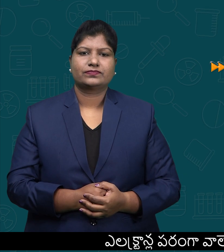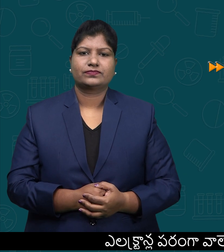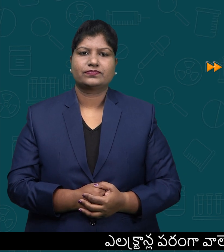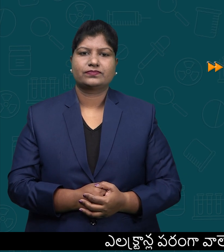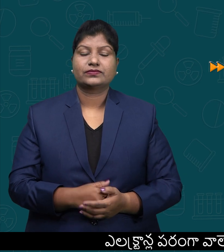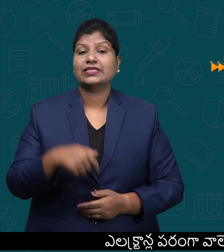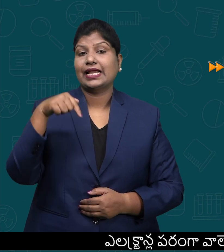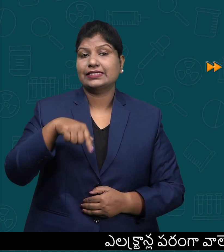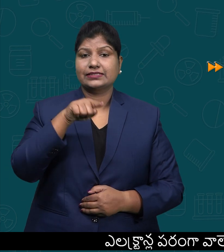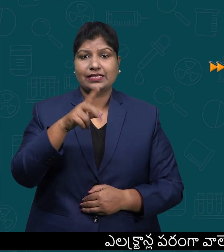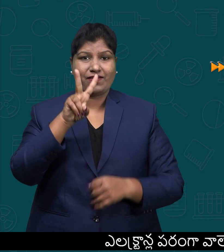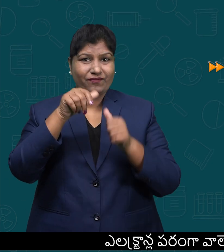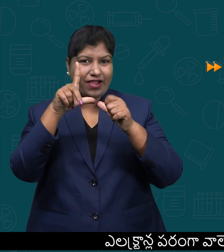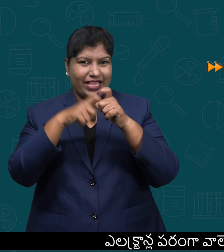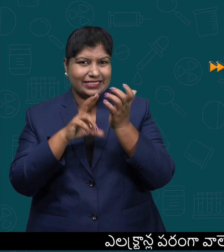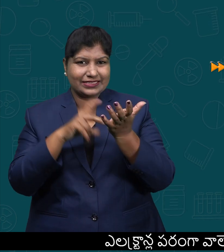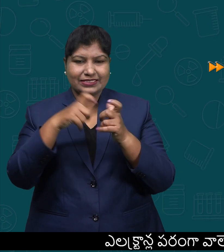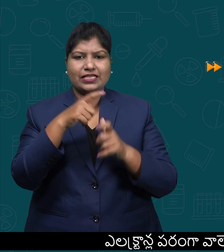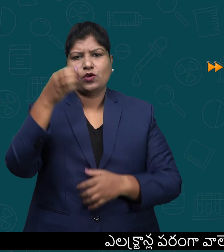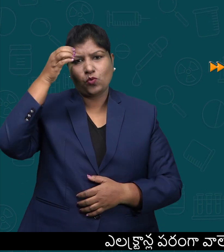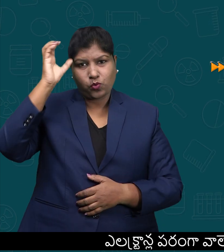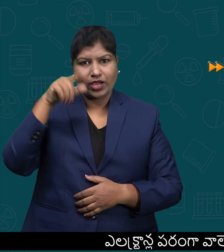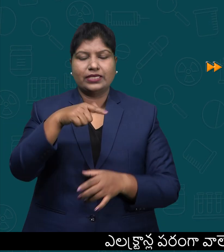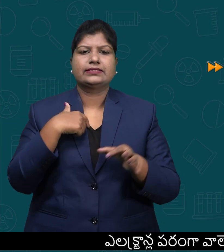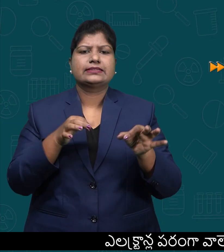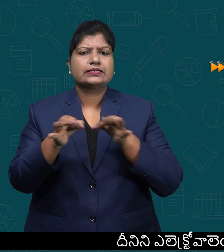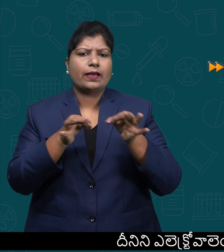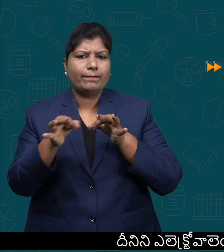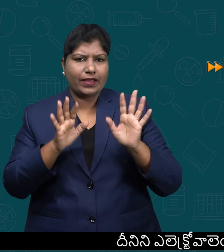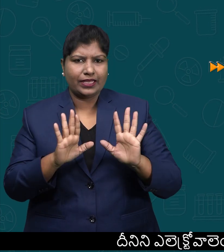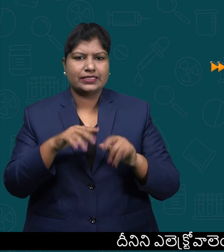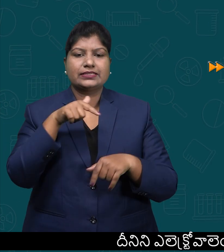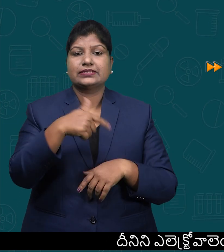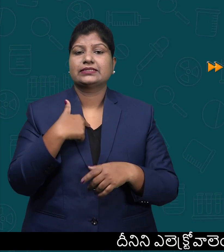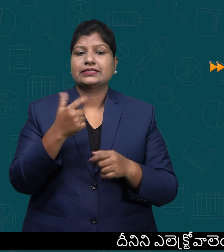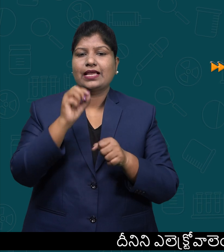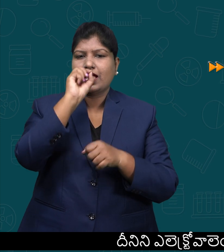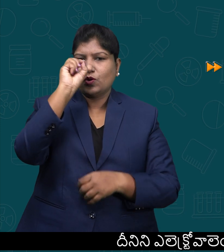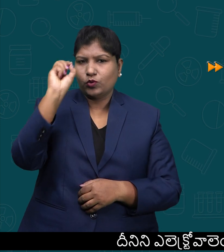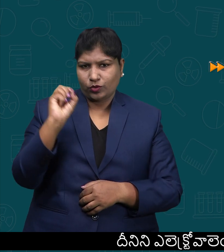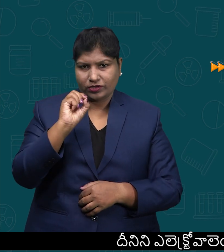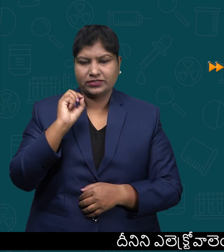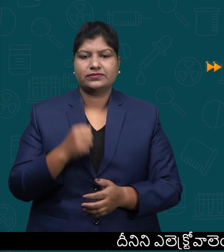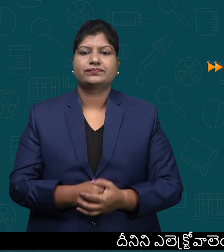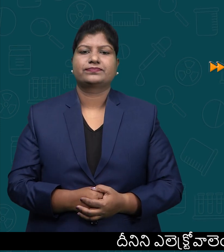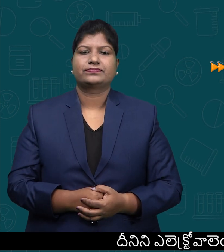ఎలక్ట్రాన్ల పరంగా వాలెన్స్ భావన వివరించబడినందున దీనిని ఎలక్ట్రోవాలెంటెడ్ బాండ్ అని కూడా